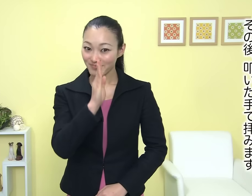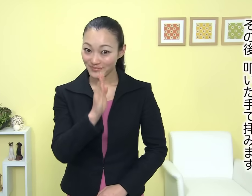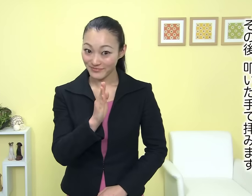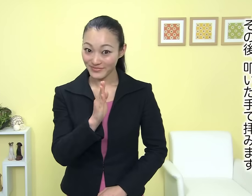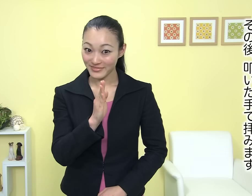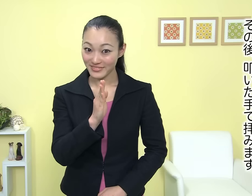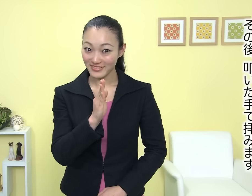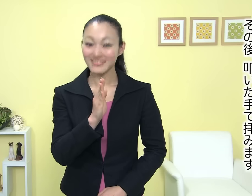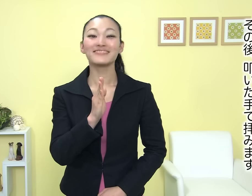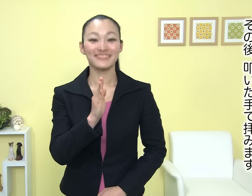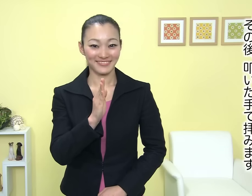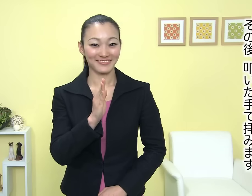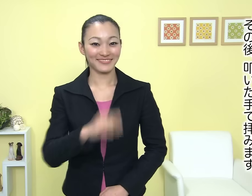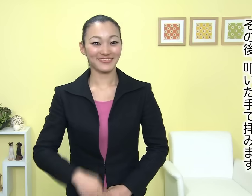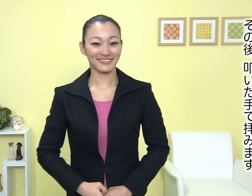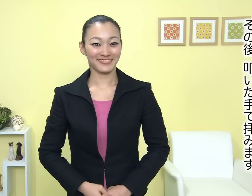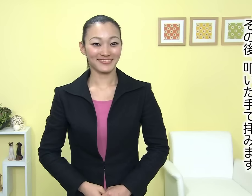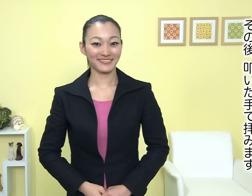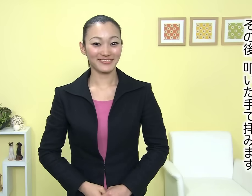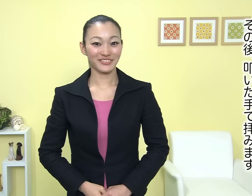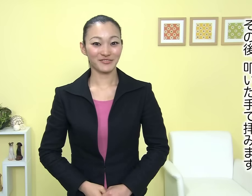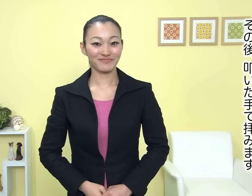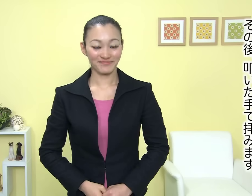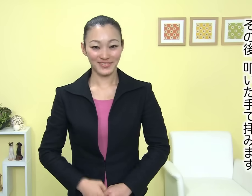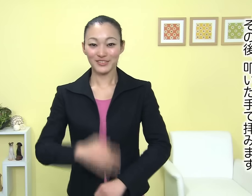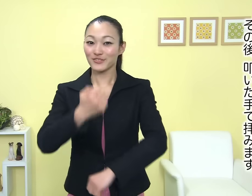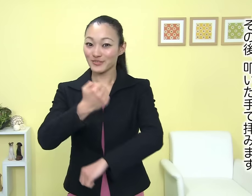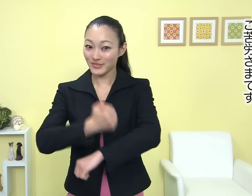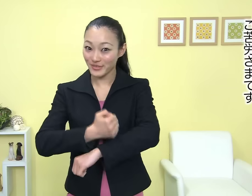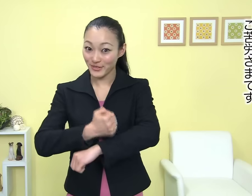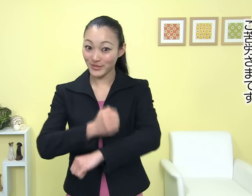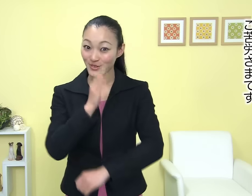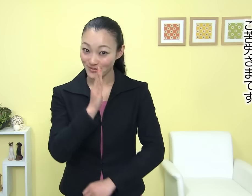その後叩いた手で拝みます。